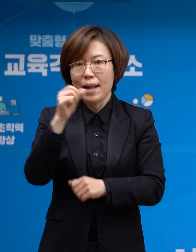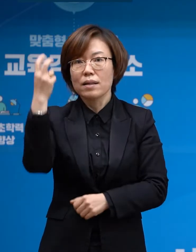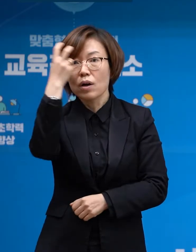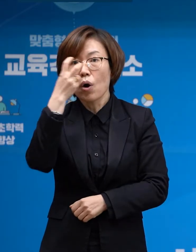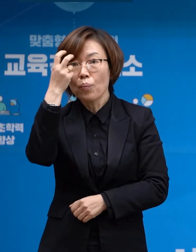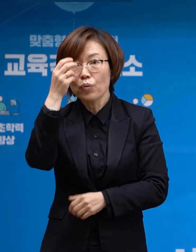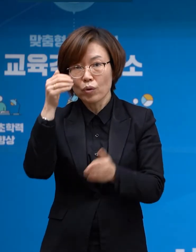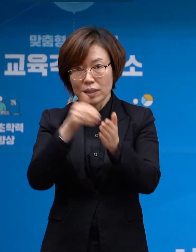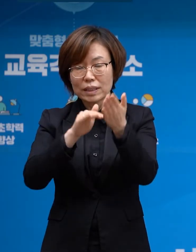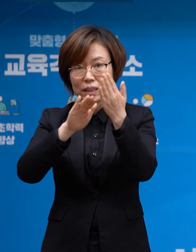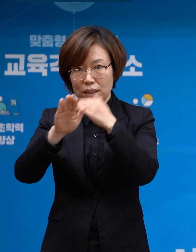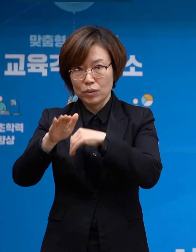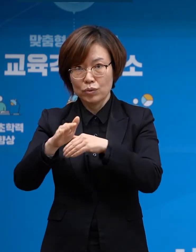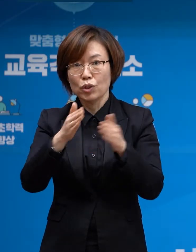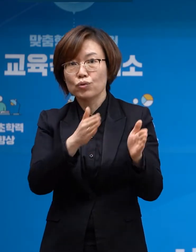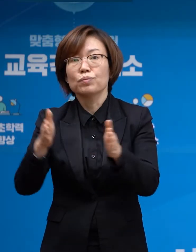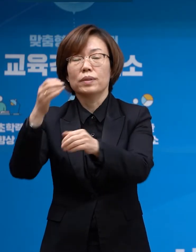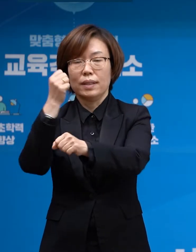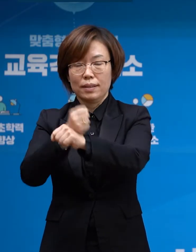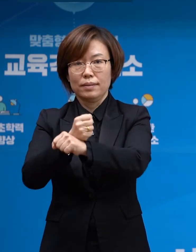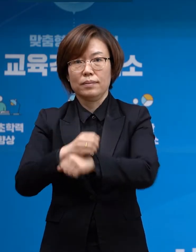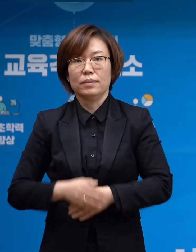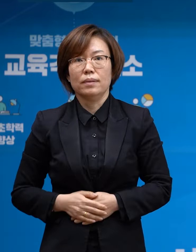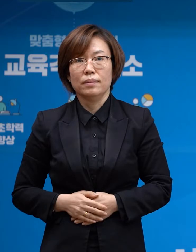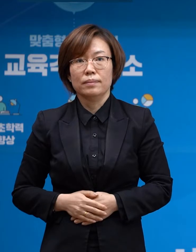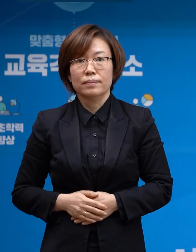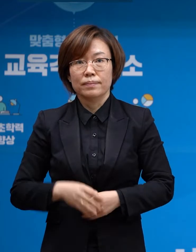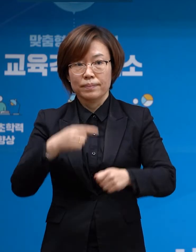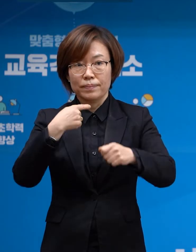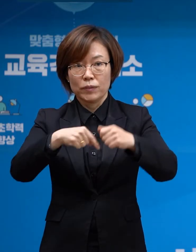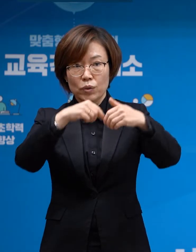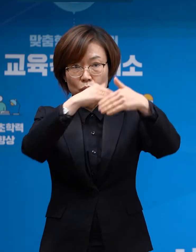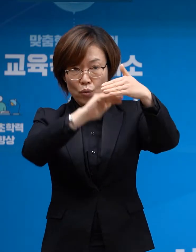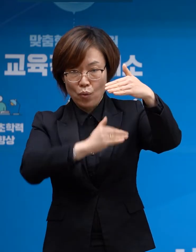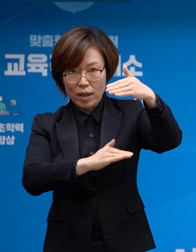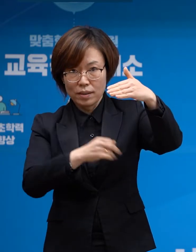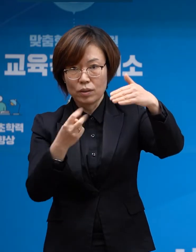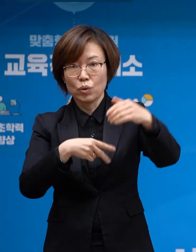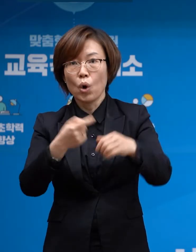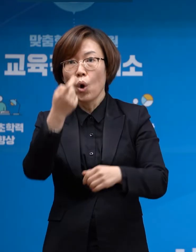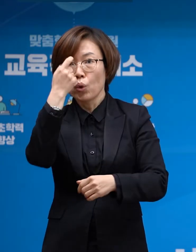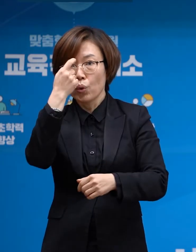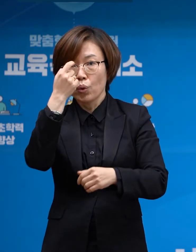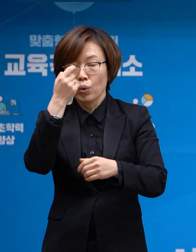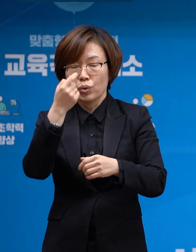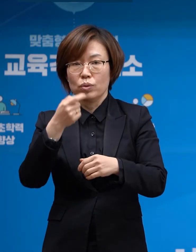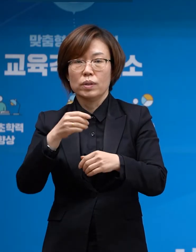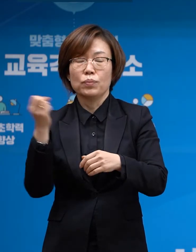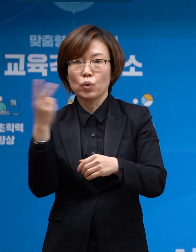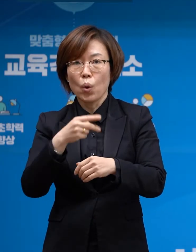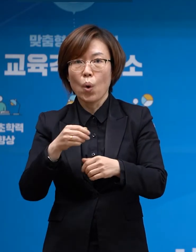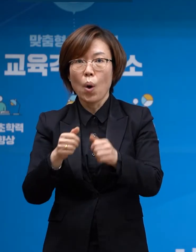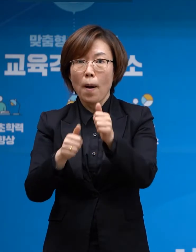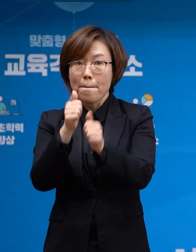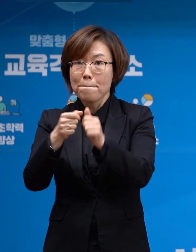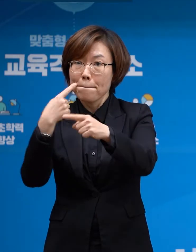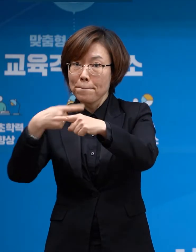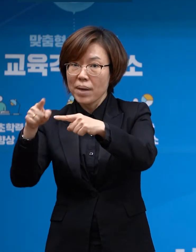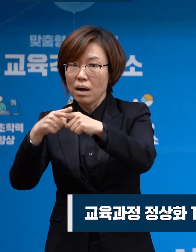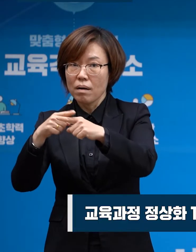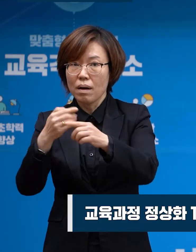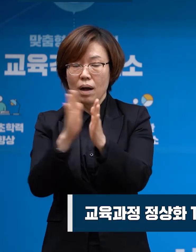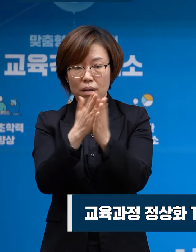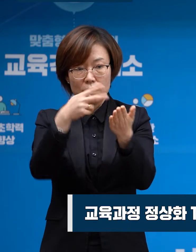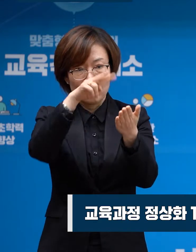거쳐 권고안을 마련하겠습니다. 교육 과정, 교실 수업, 학력 평가, 독서 계획